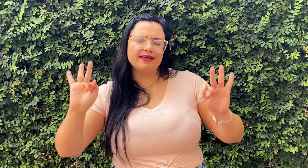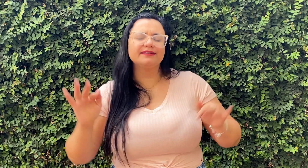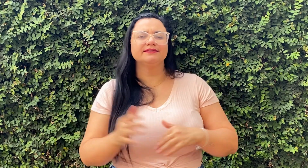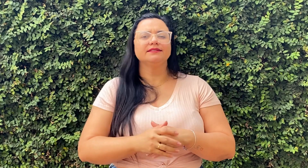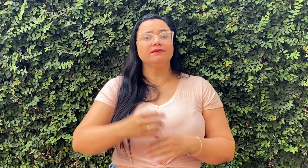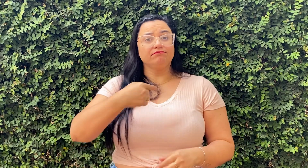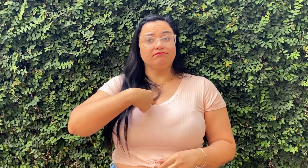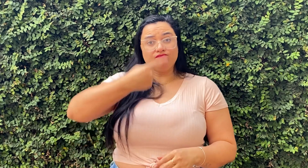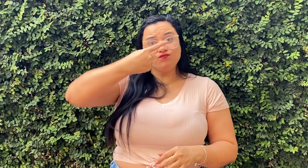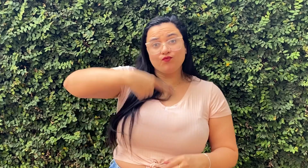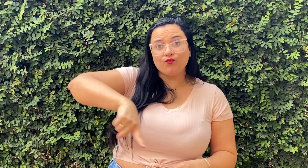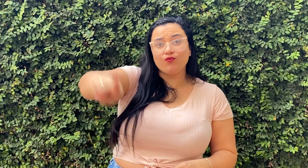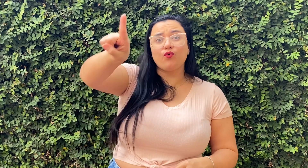por exemplo, eu vou